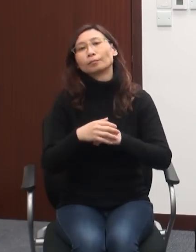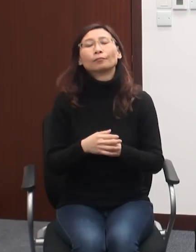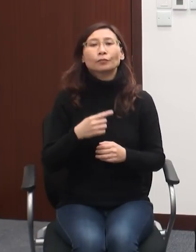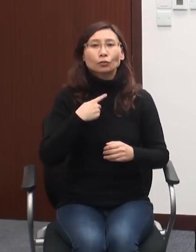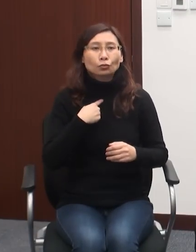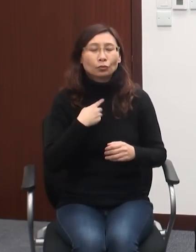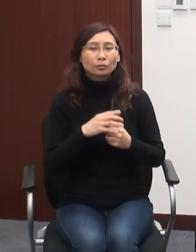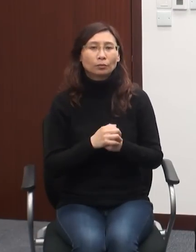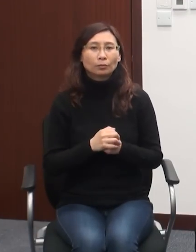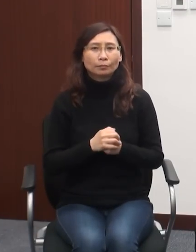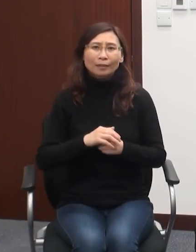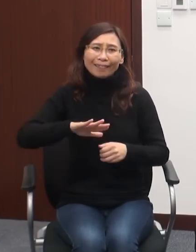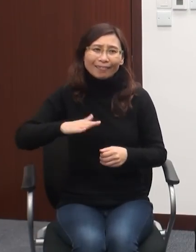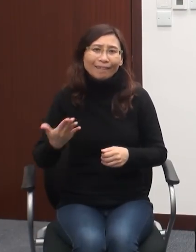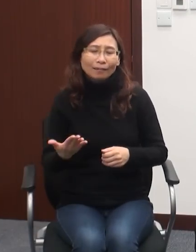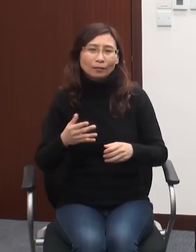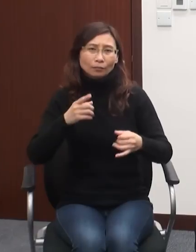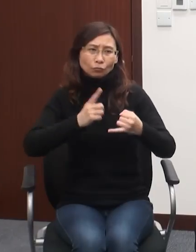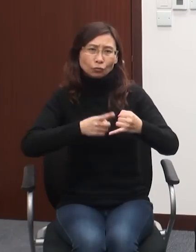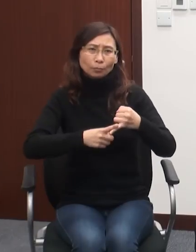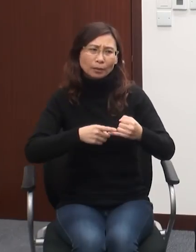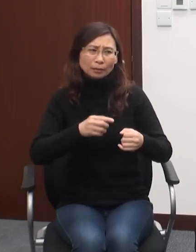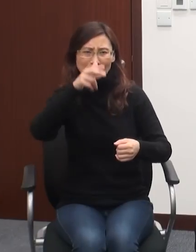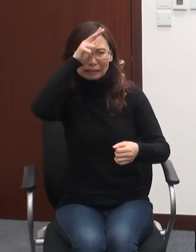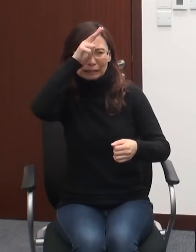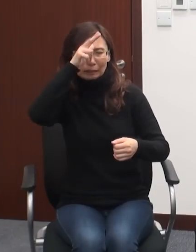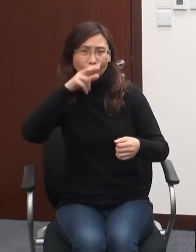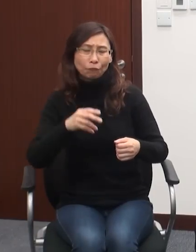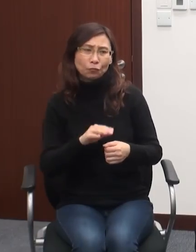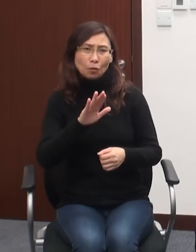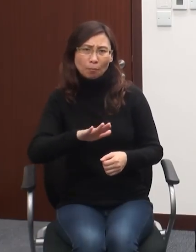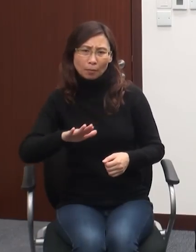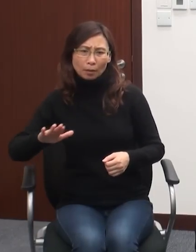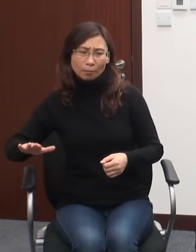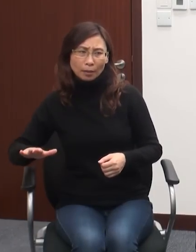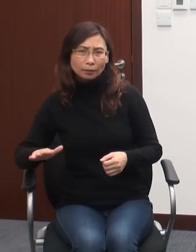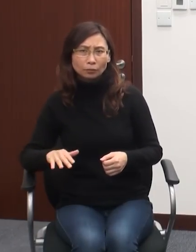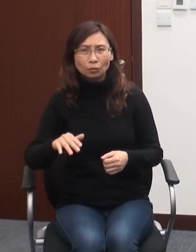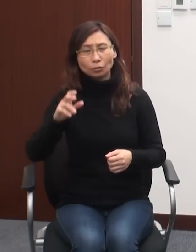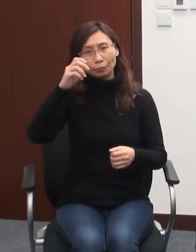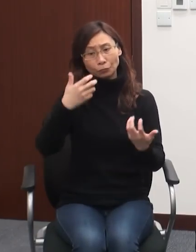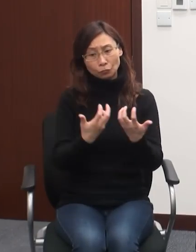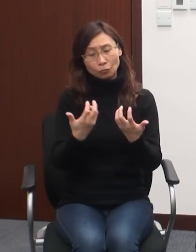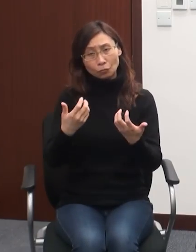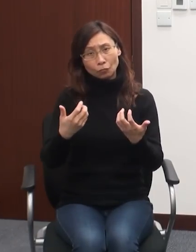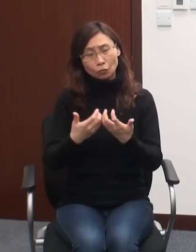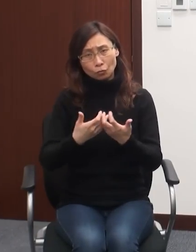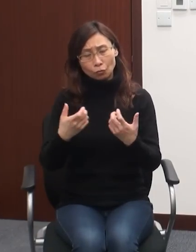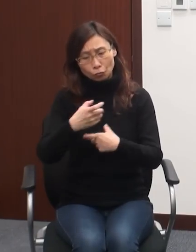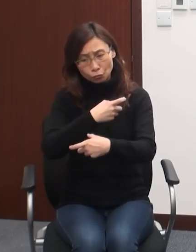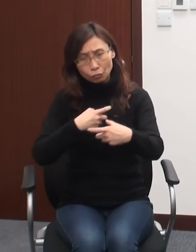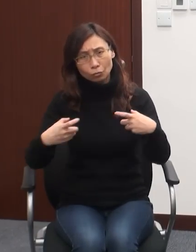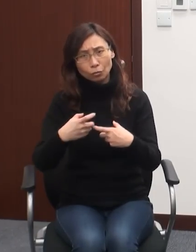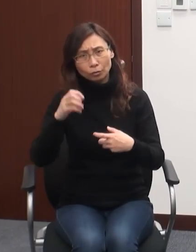際上，你會見到其實而家政府慢慢嗰個成個財政預算，基本上係越嚟越偏離依一個做法嘅話，咁我